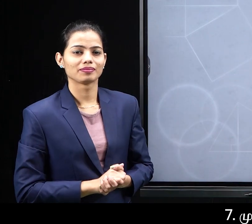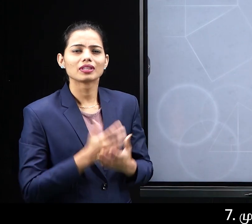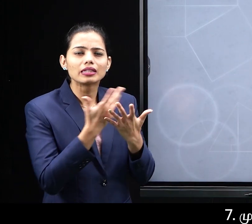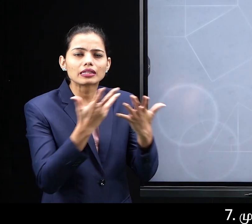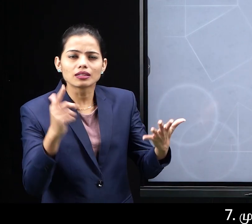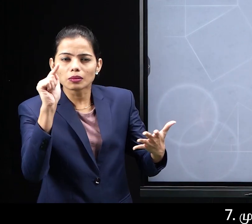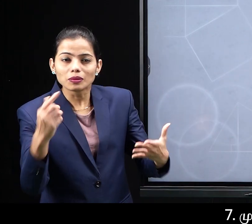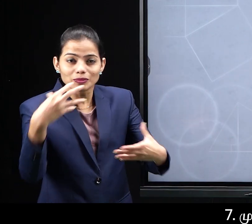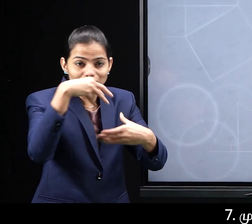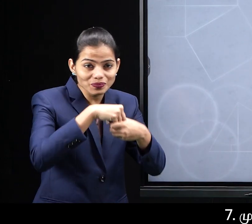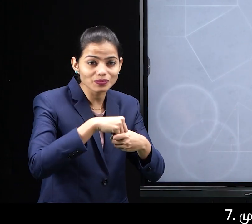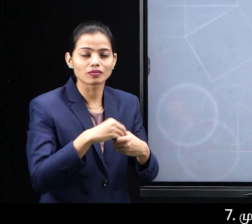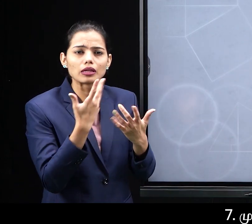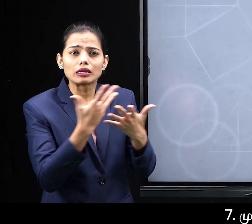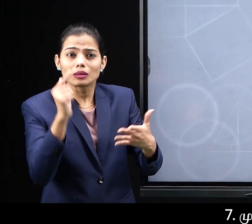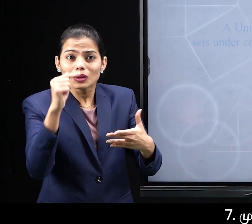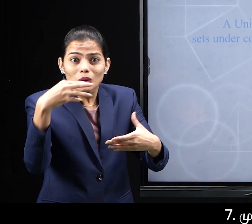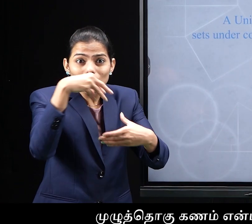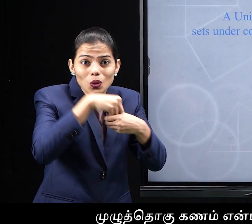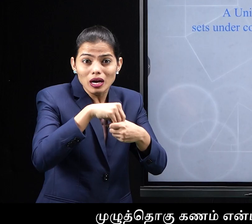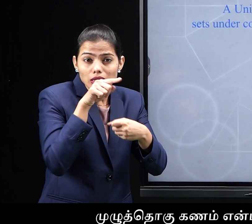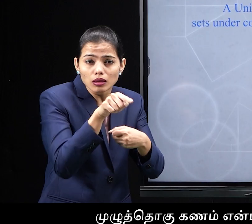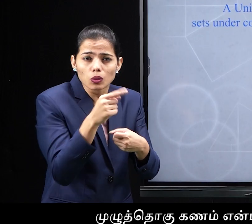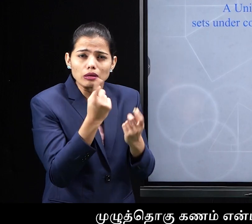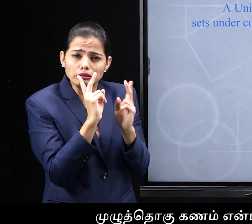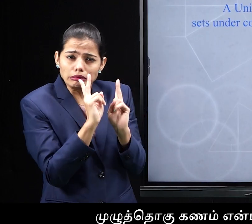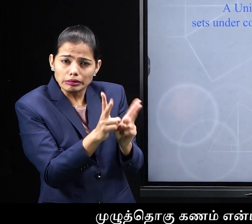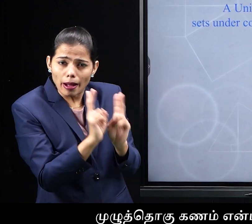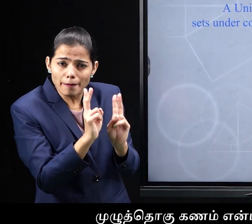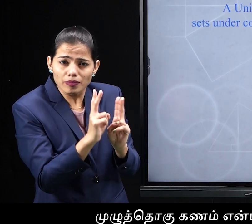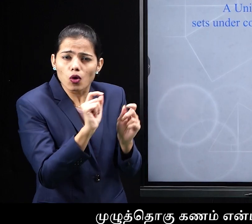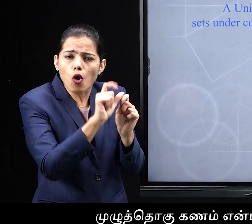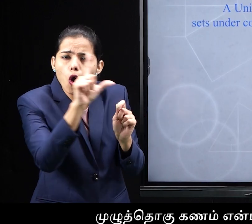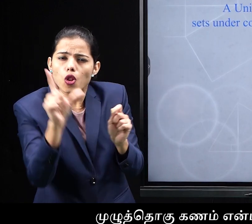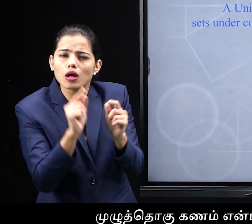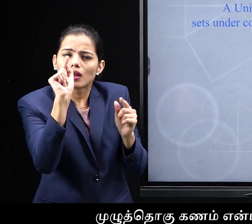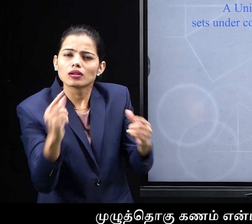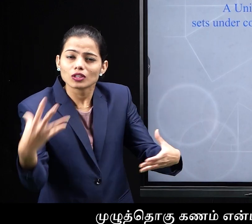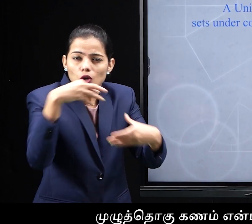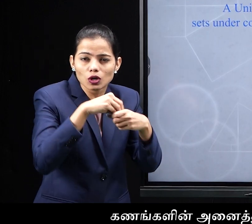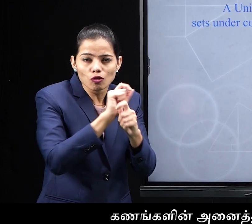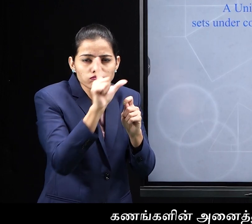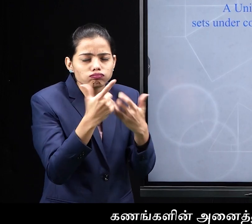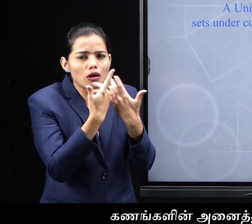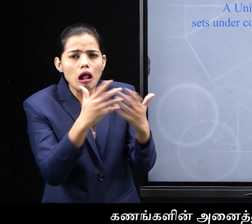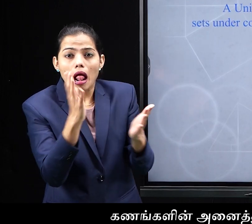7. முழுத்தொகு கணம். முழுத்தொகு கணம் என்பது பரிசீலனையில் உள்ள அனைத்து கணங்களின்